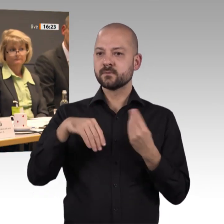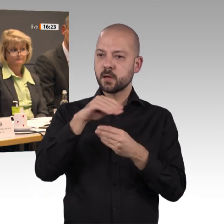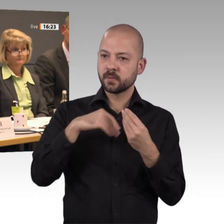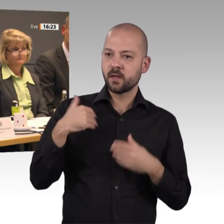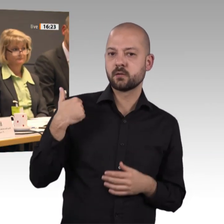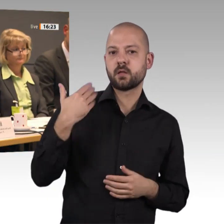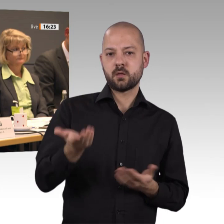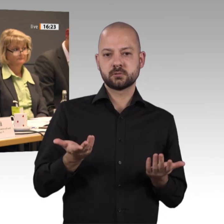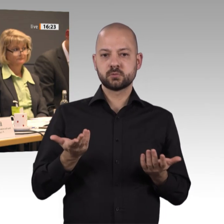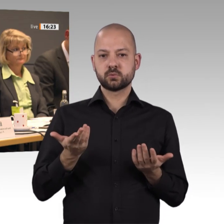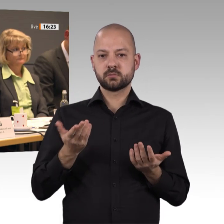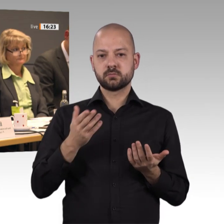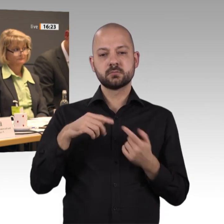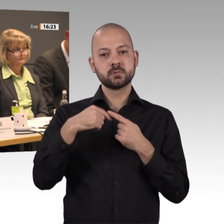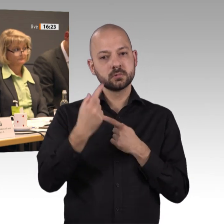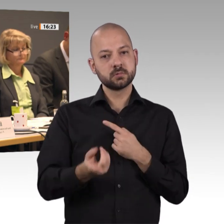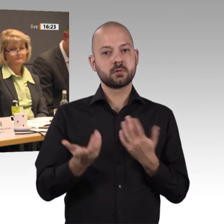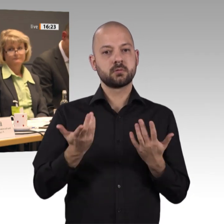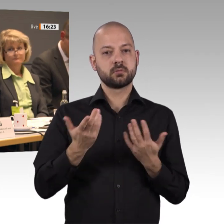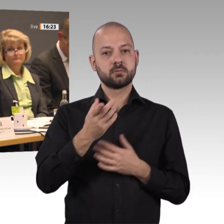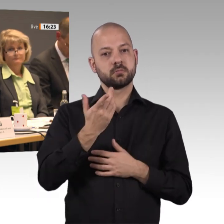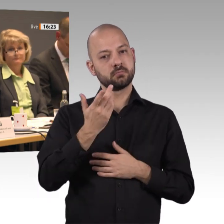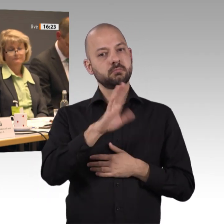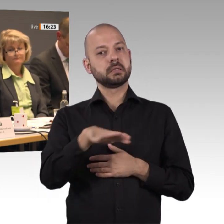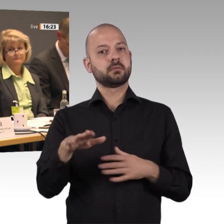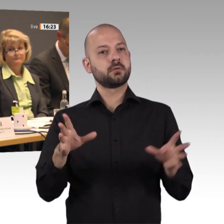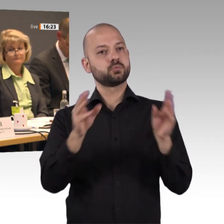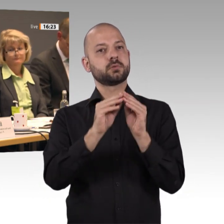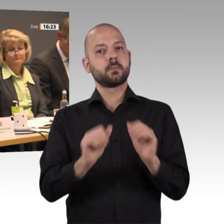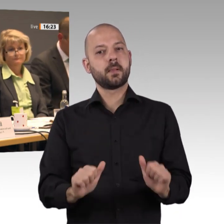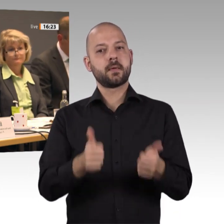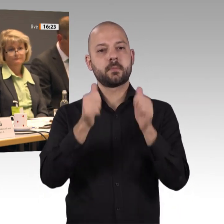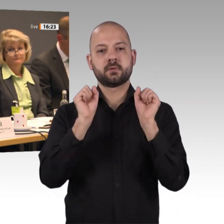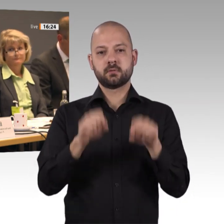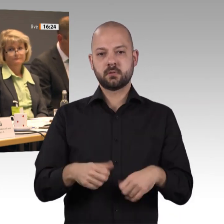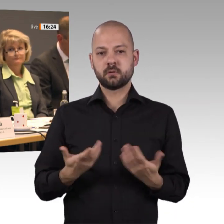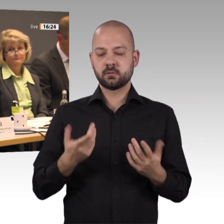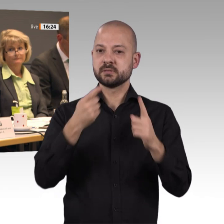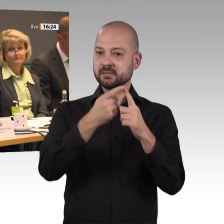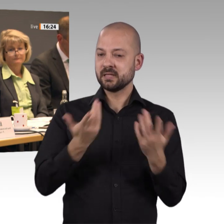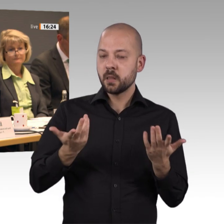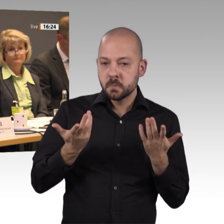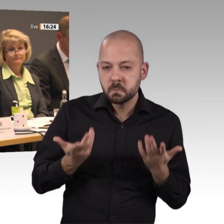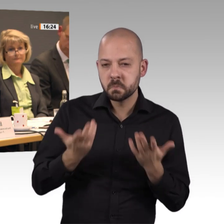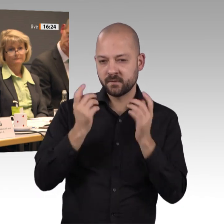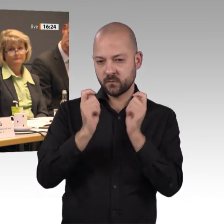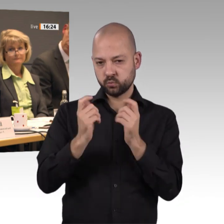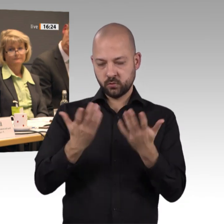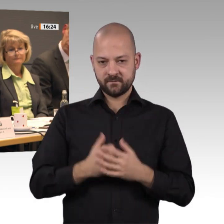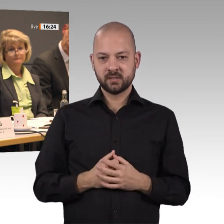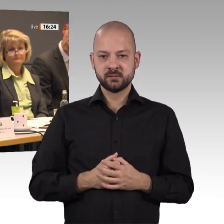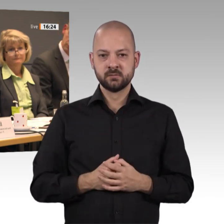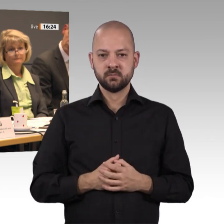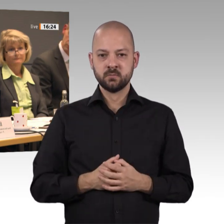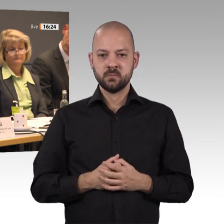anfangen soll, aber ganz konkret, würden wir es begrüßen, wenn zum Beispiel die Anzahl der Kinderkrankentage